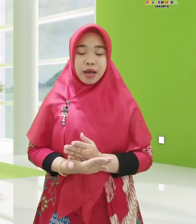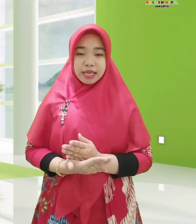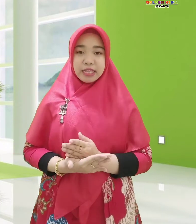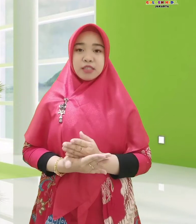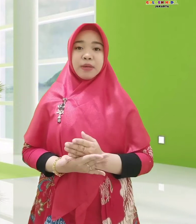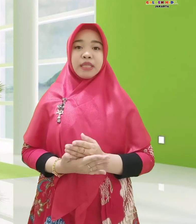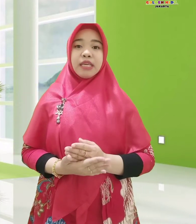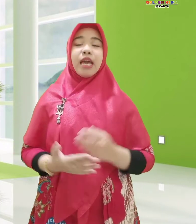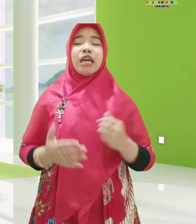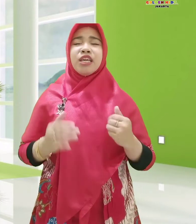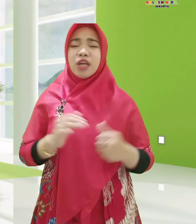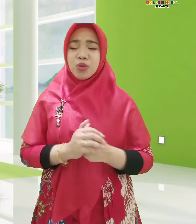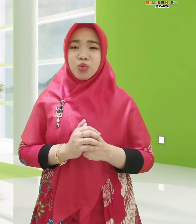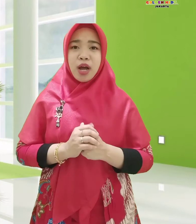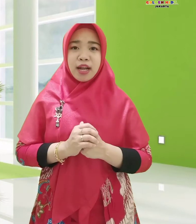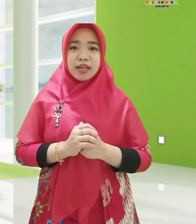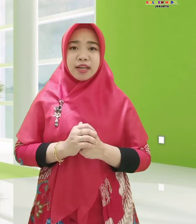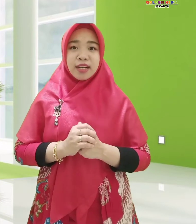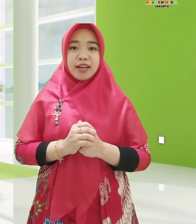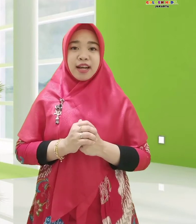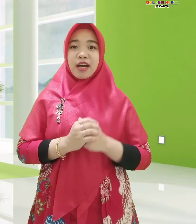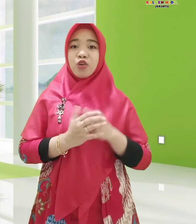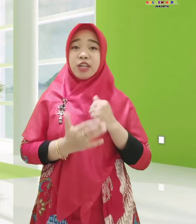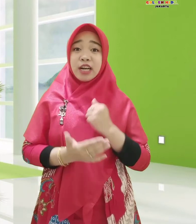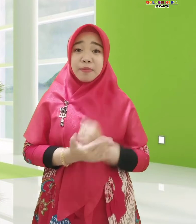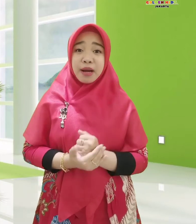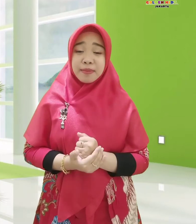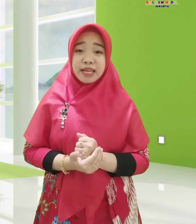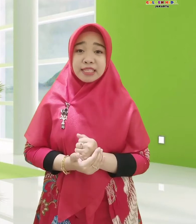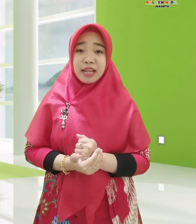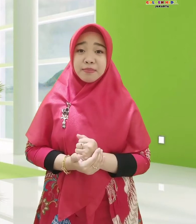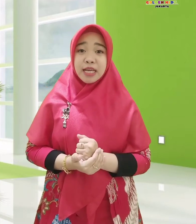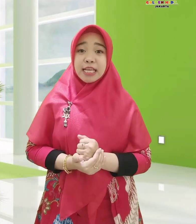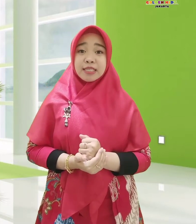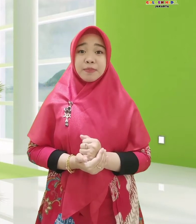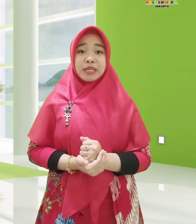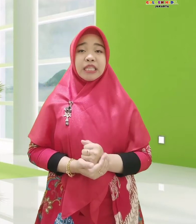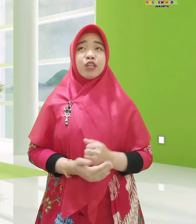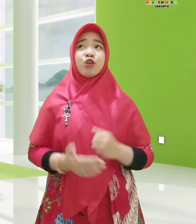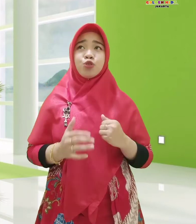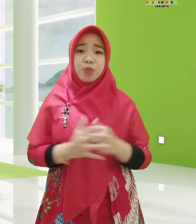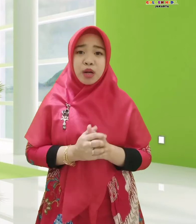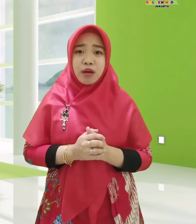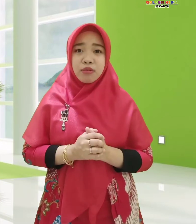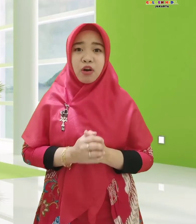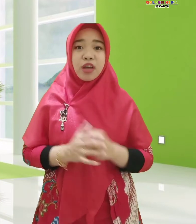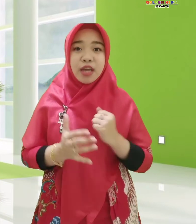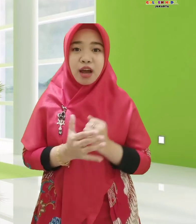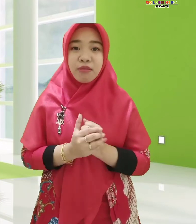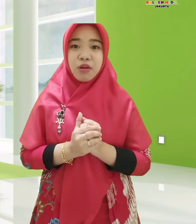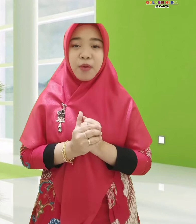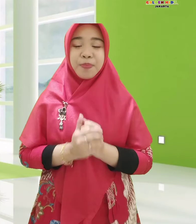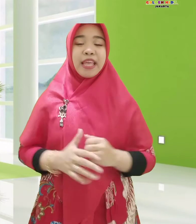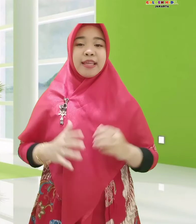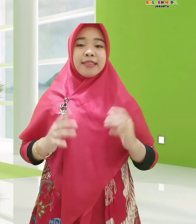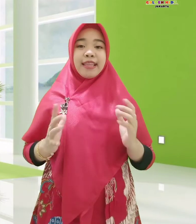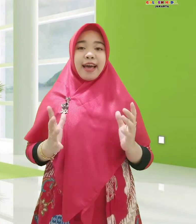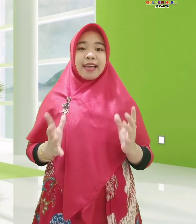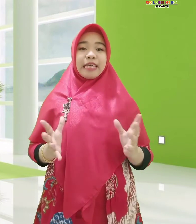baik seperti ya Tuhan. Nah, kalau di dalam agama Islam seperti subhanallah, ya Allah. Nah,